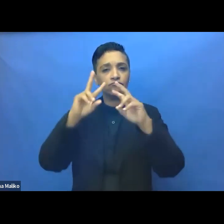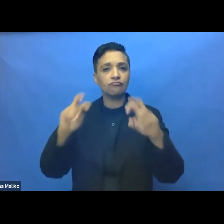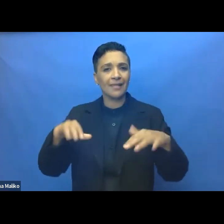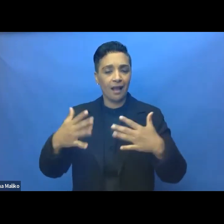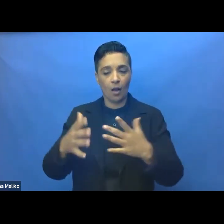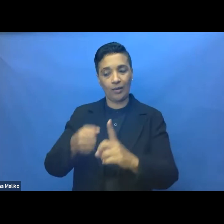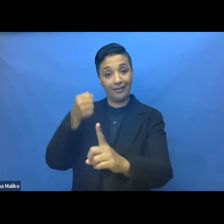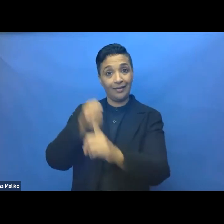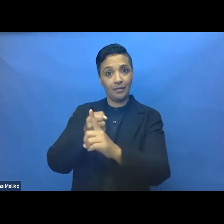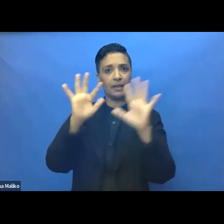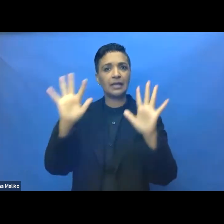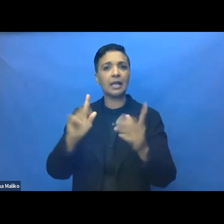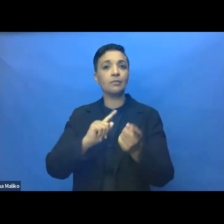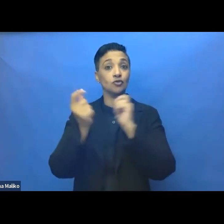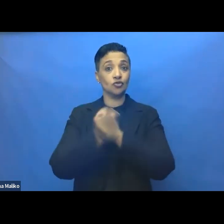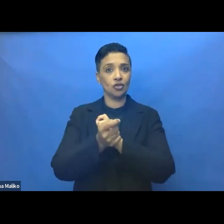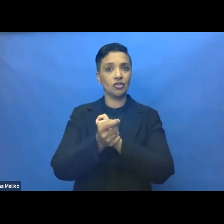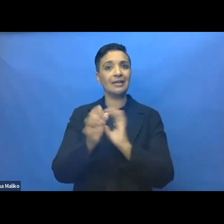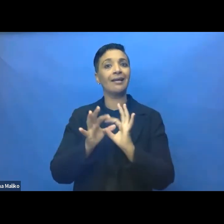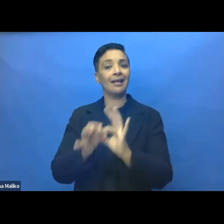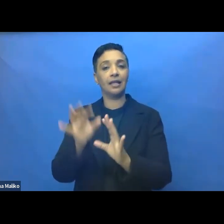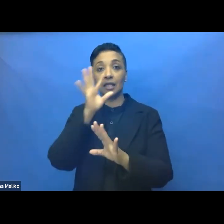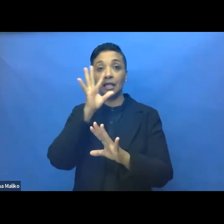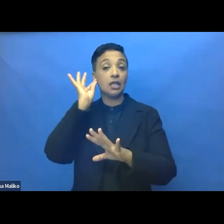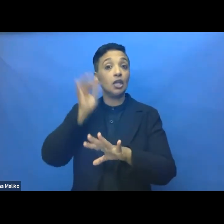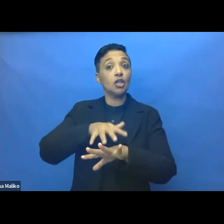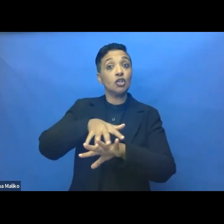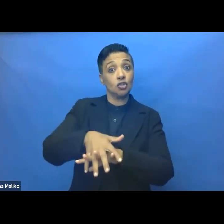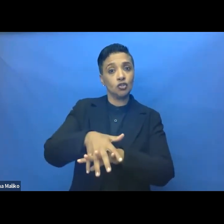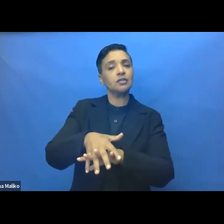développement et la prise de décision.